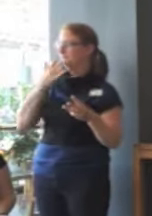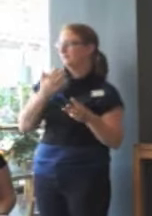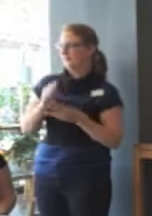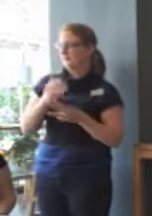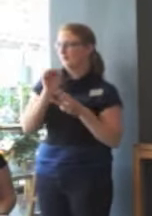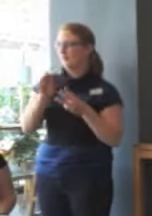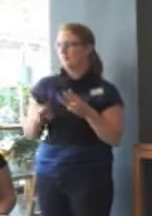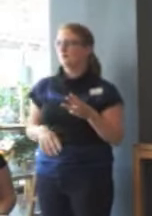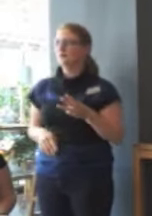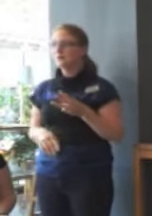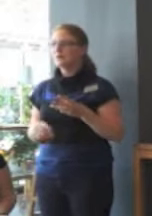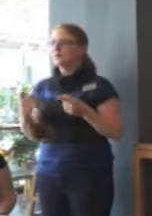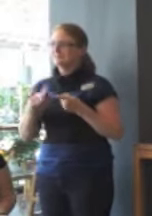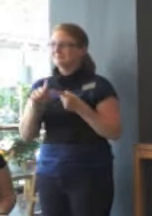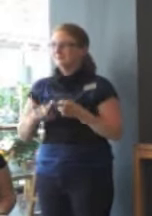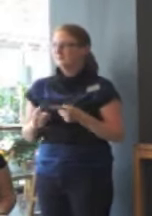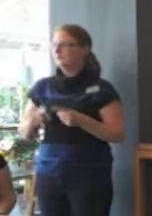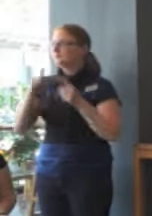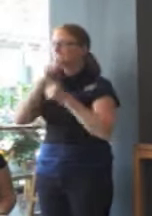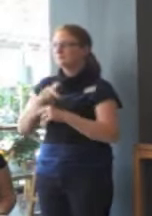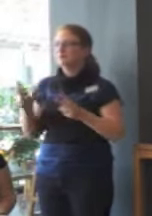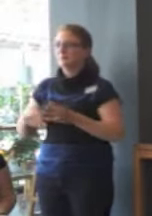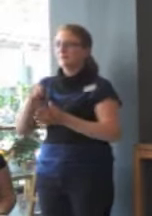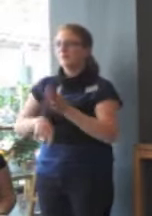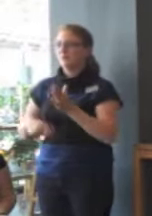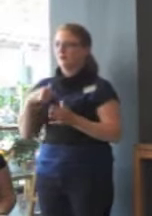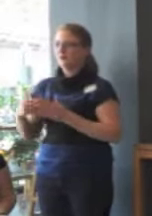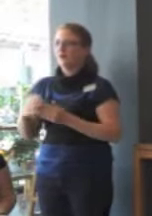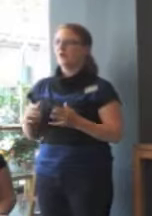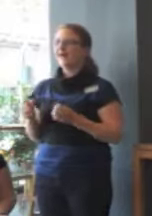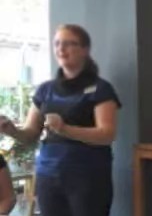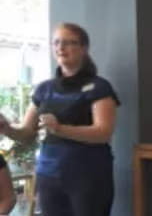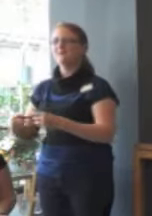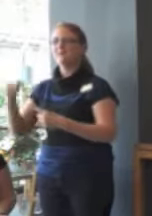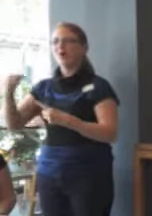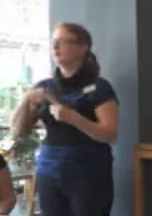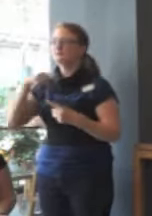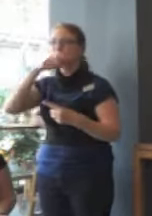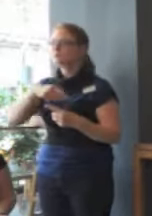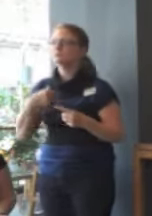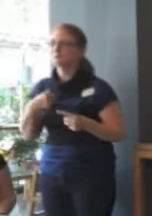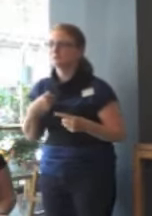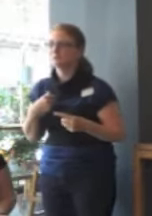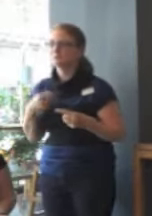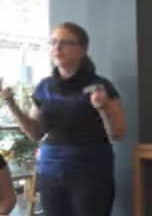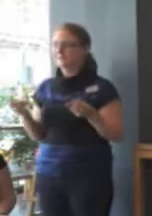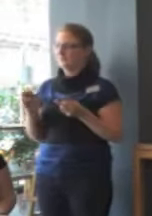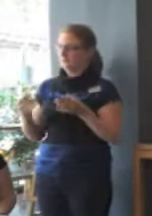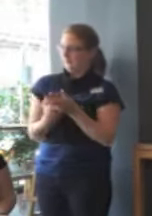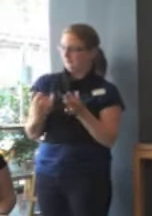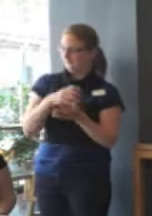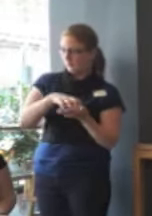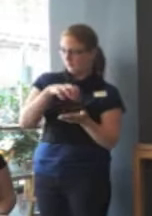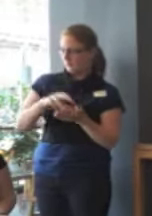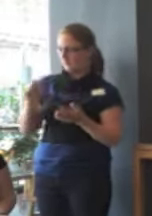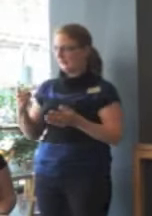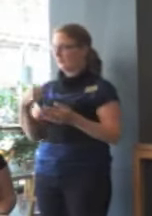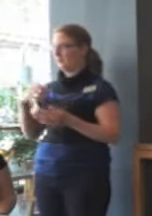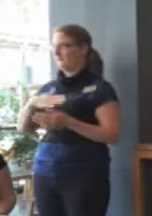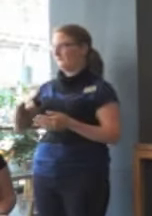är att idag så är det omöjligt som medborgare att göra ett aktivt val. Även om det är inom kommunen eller om man väljer ett